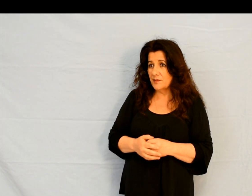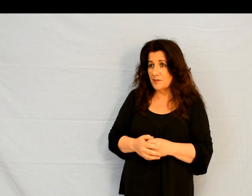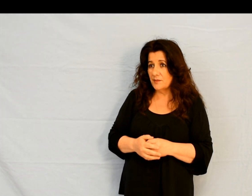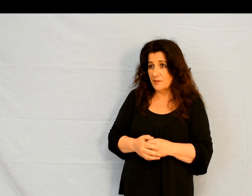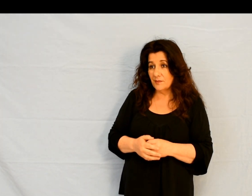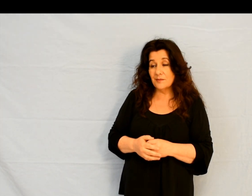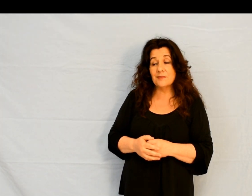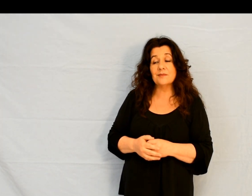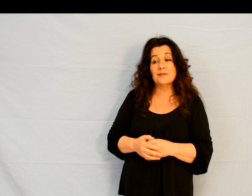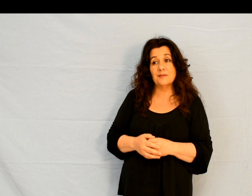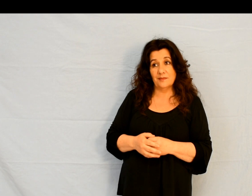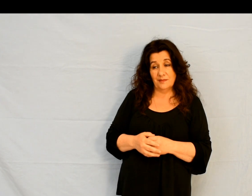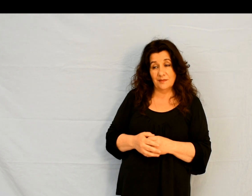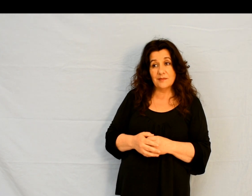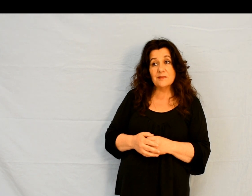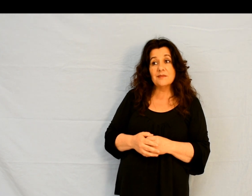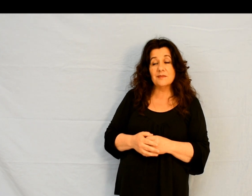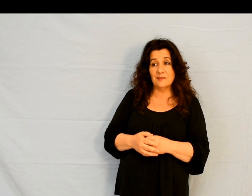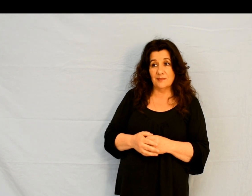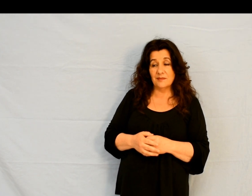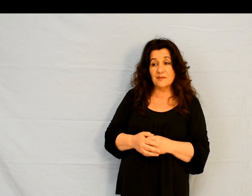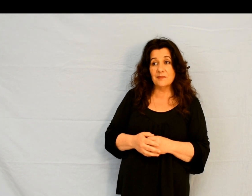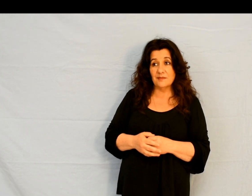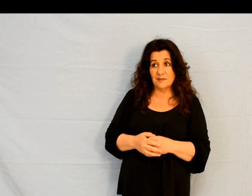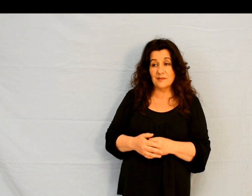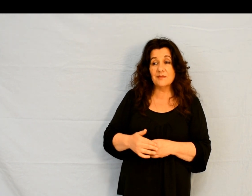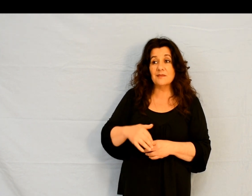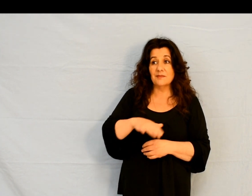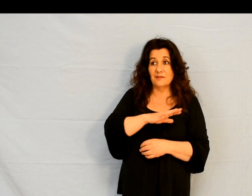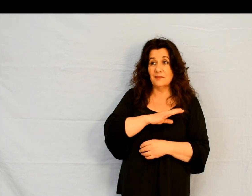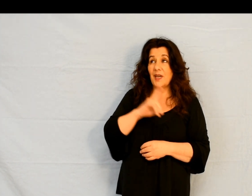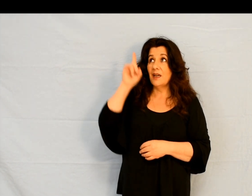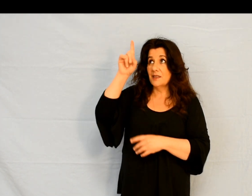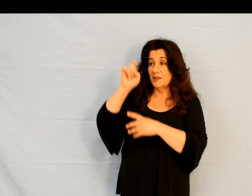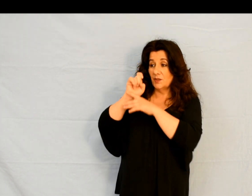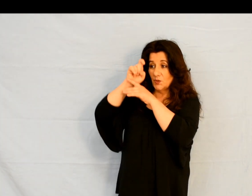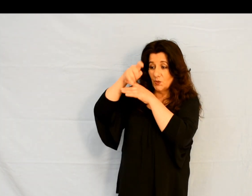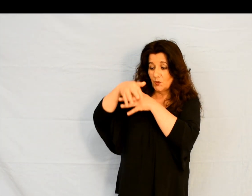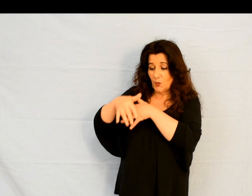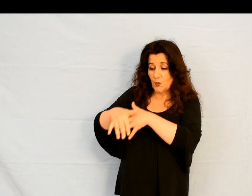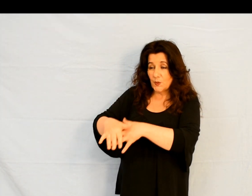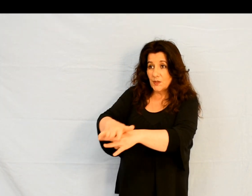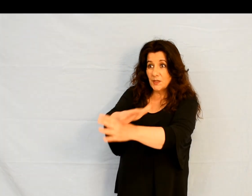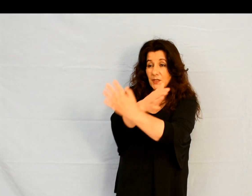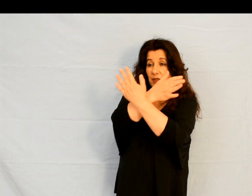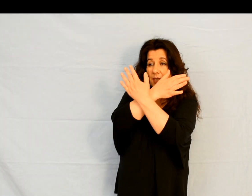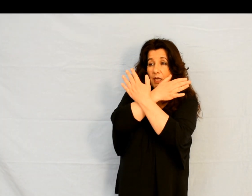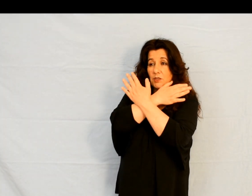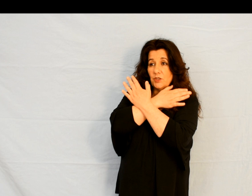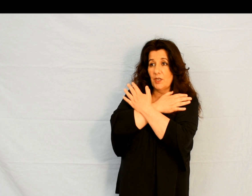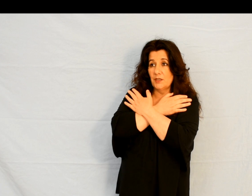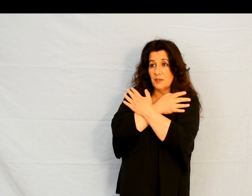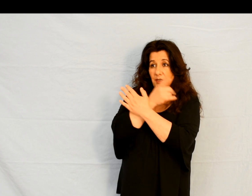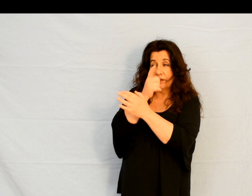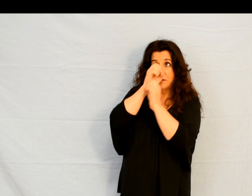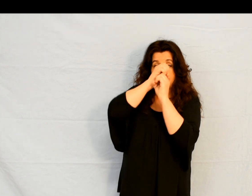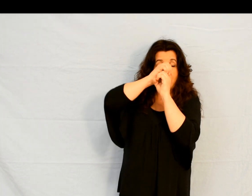Parce que tu as abandonné la source de la sagesse. Si tu avais suivi les chemins de